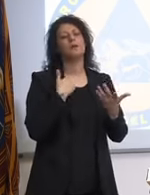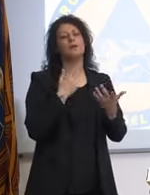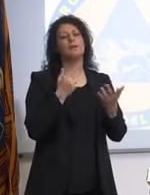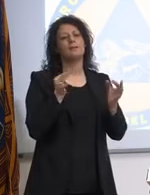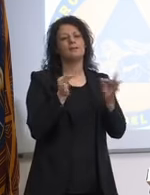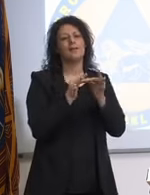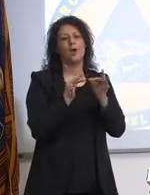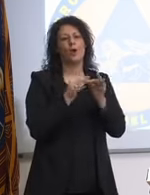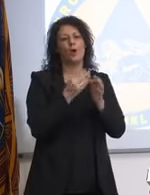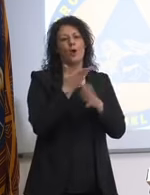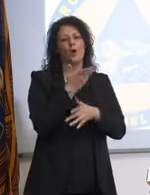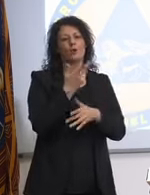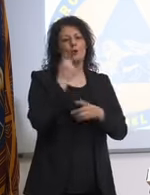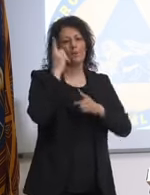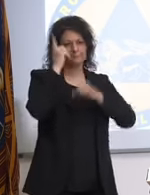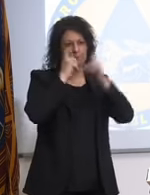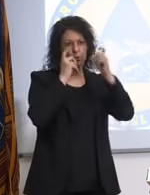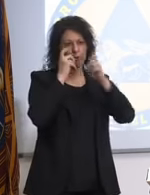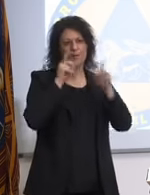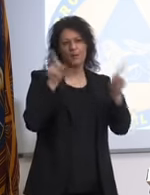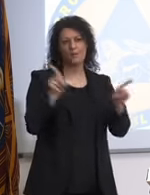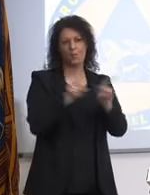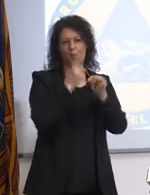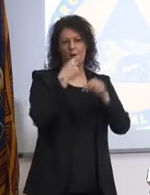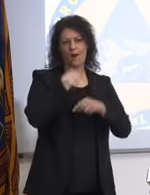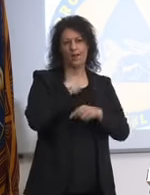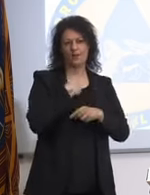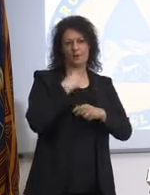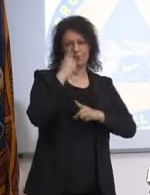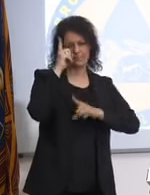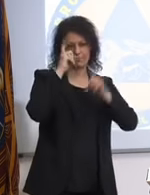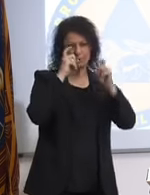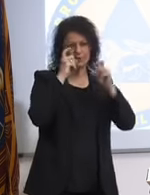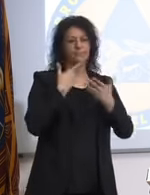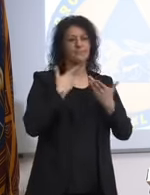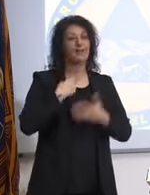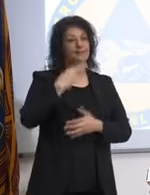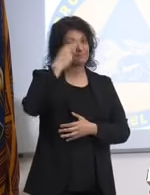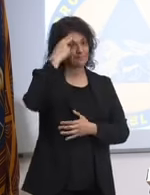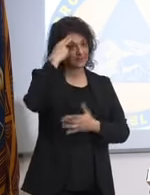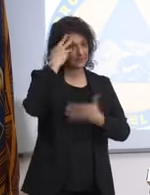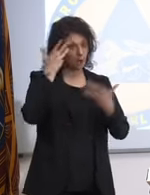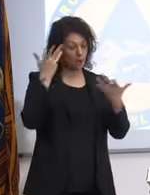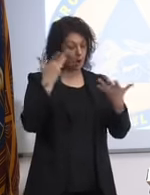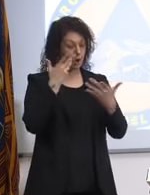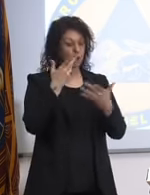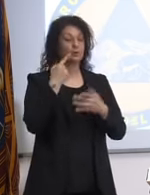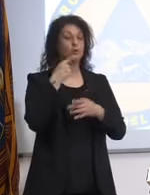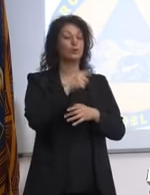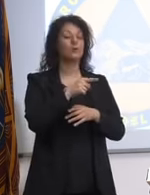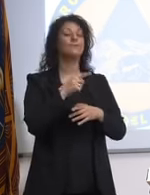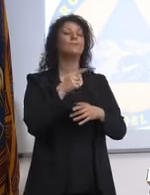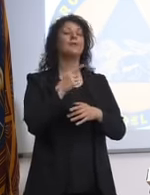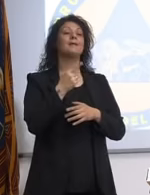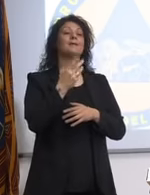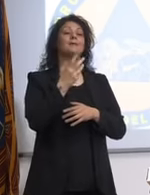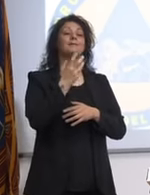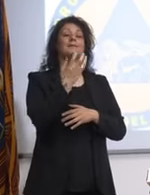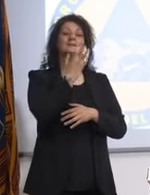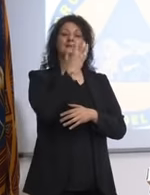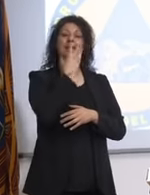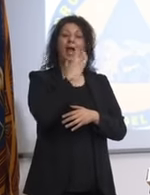la nostra. Vi ricordo che il divieto di apertura di saune e